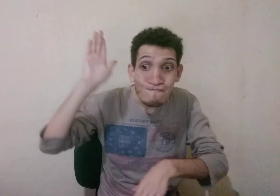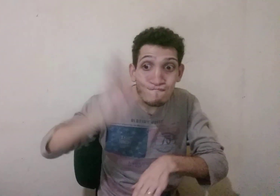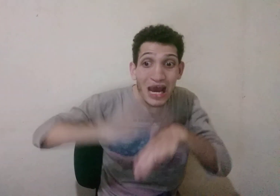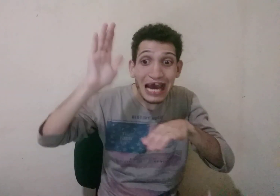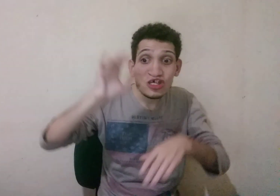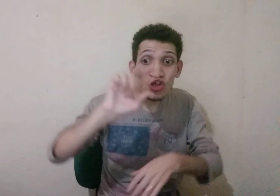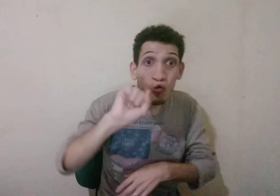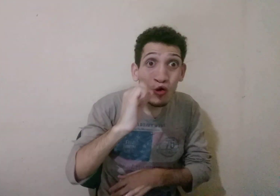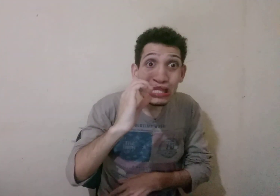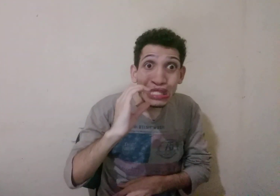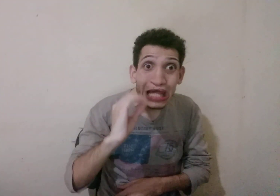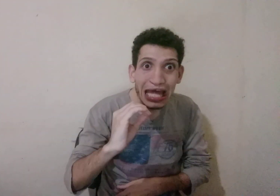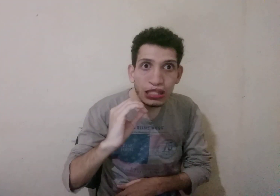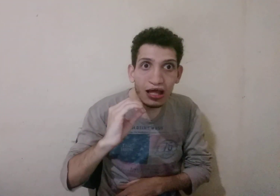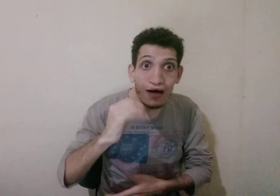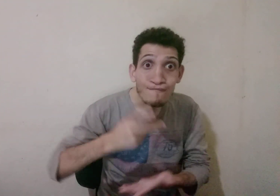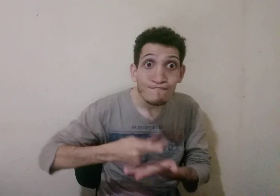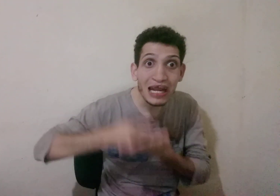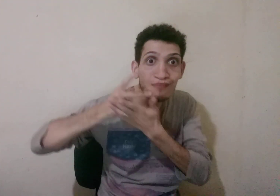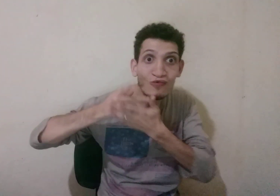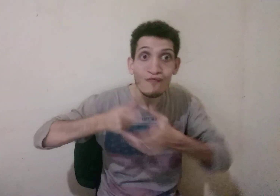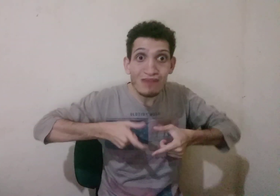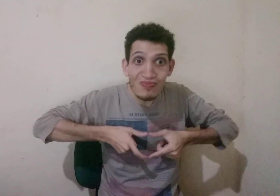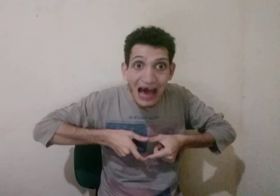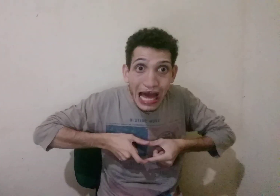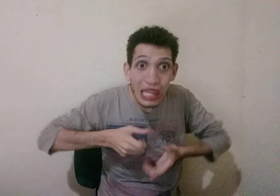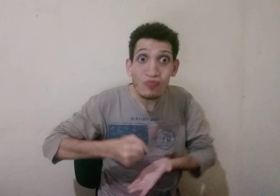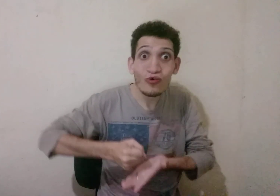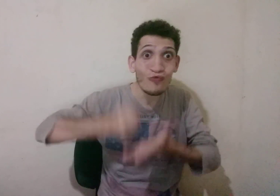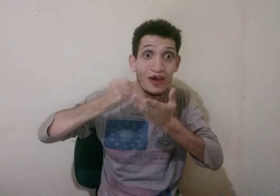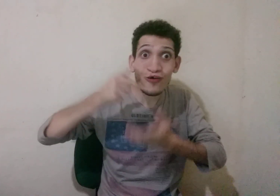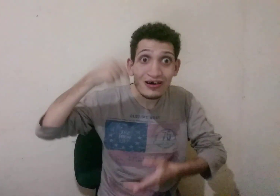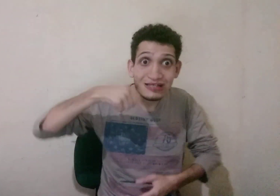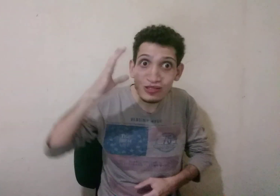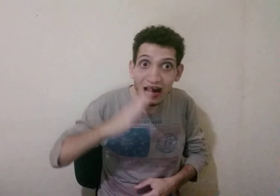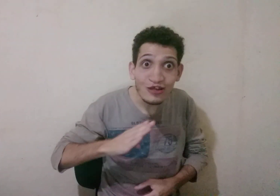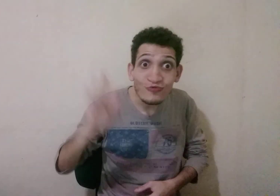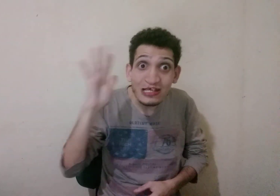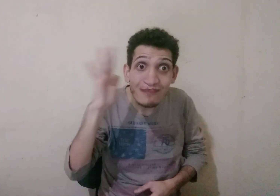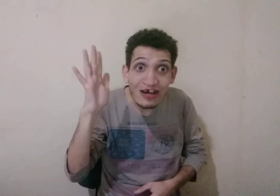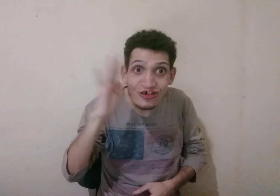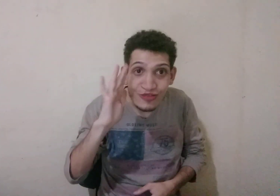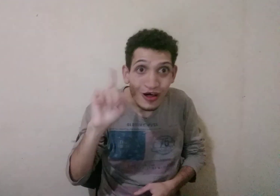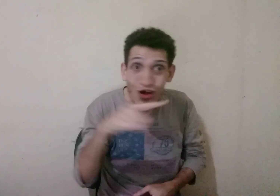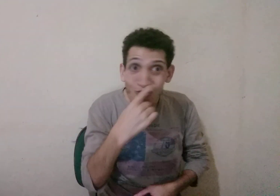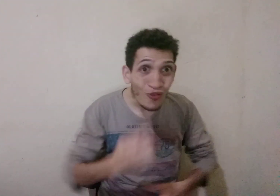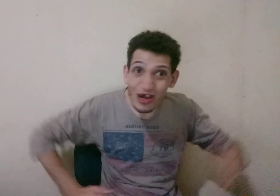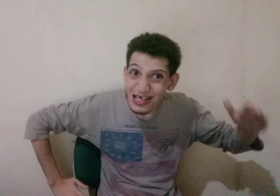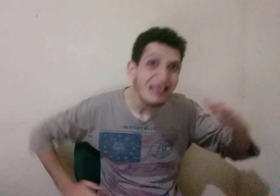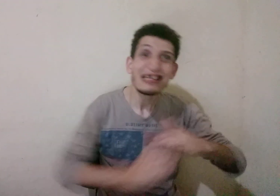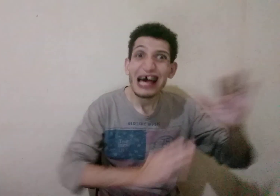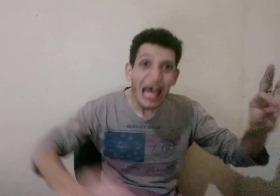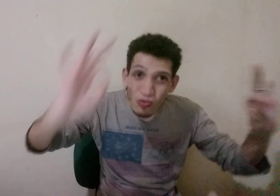mais de 80 prêmios, medalha, tropeu, aqui no Brasil. Imagina, nós, é